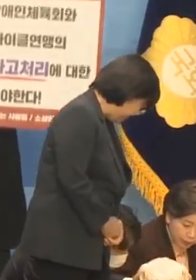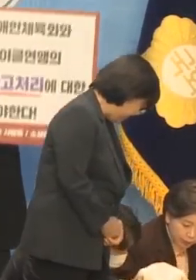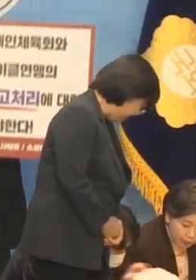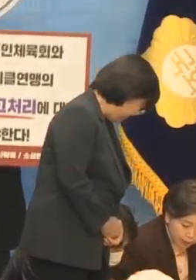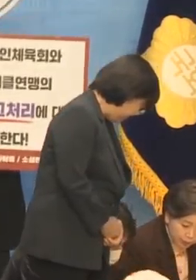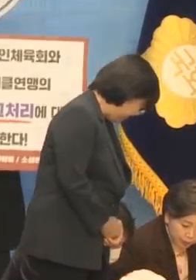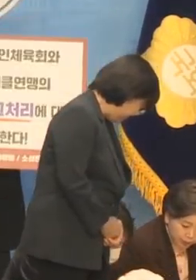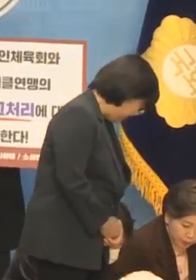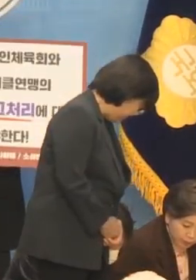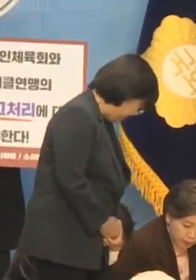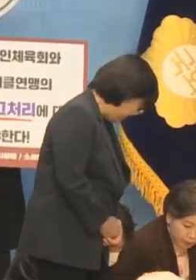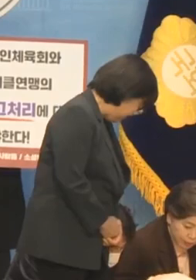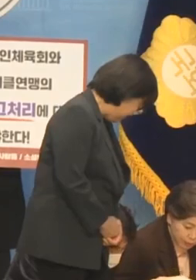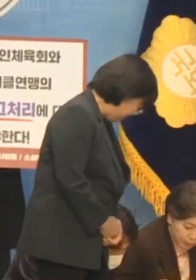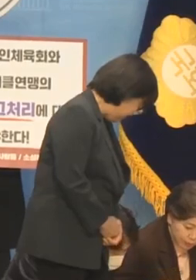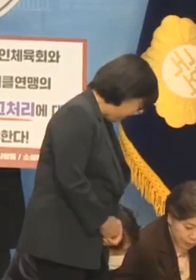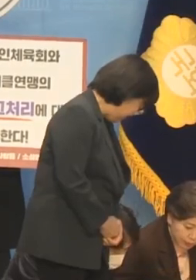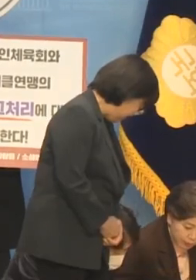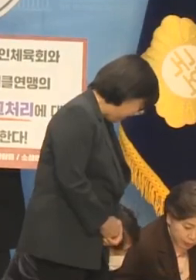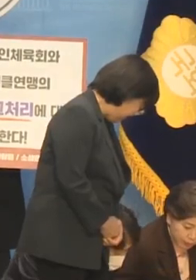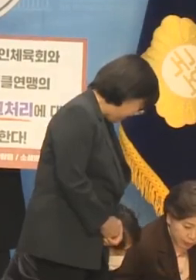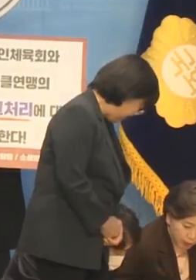오셔서 의원님 옆에 서시고